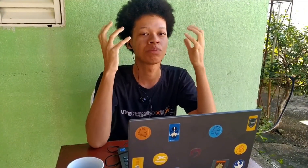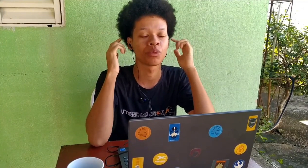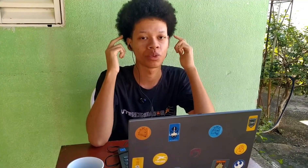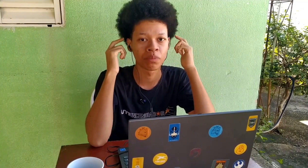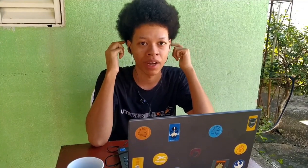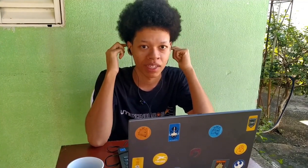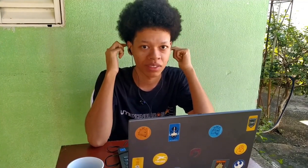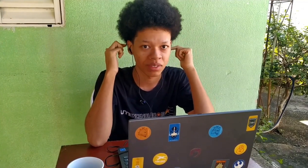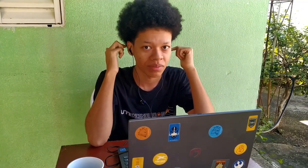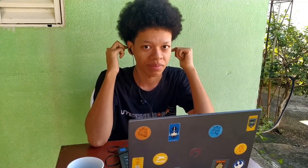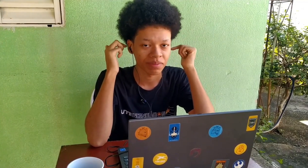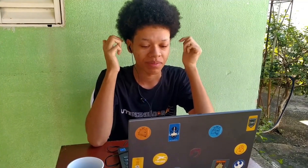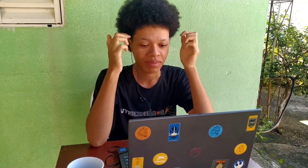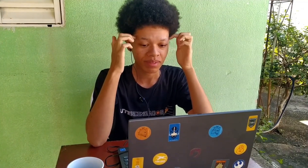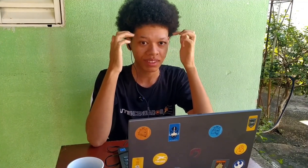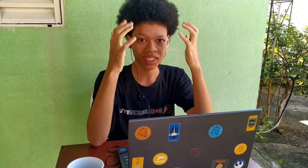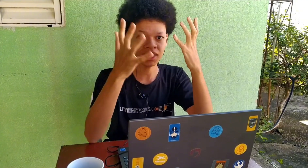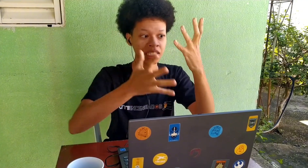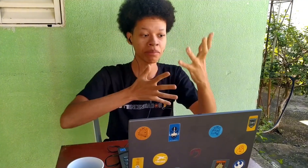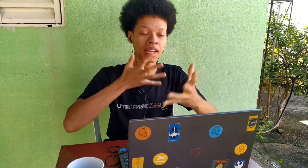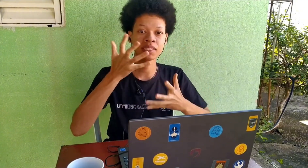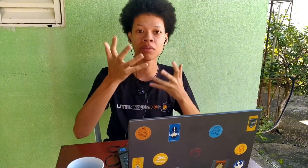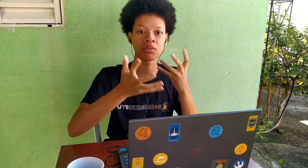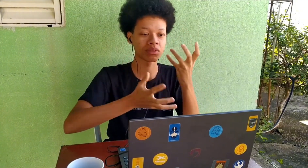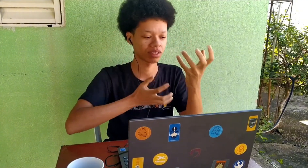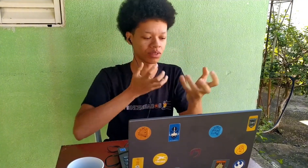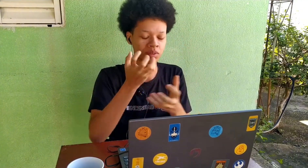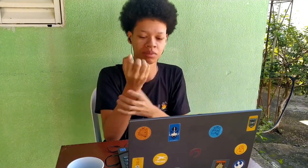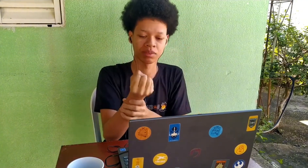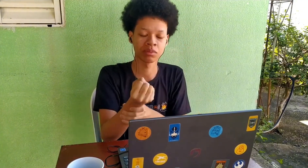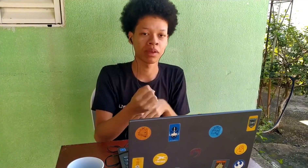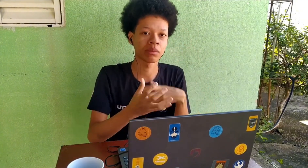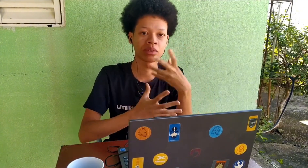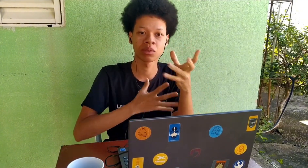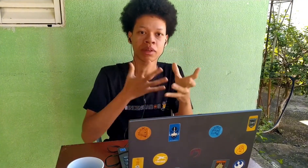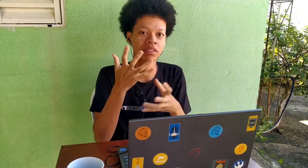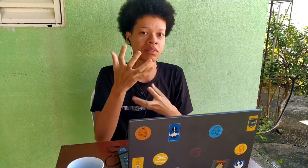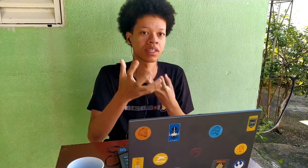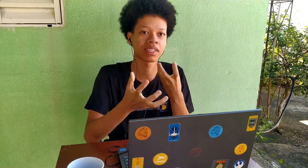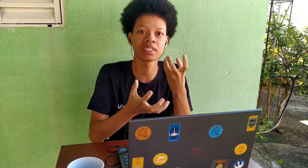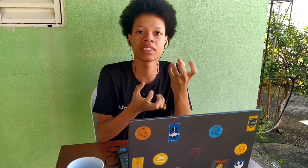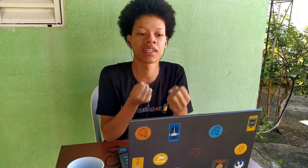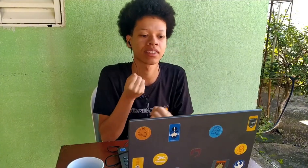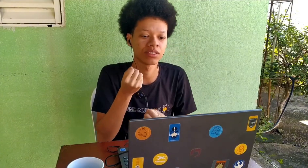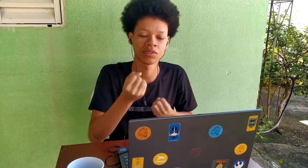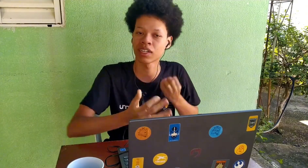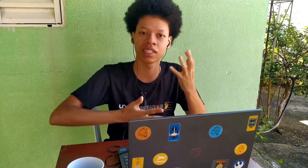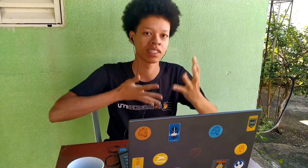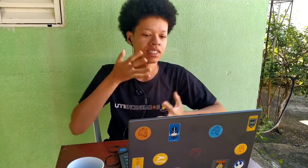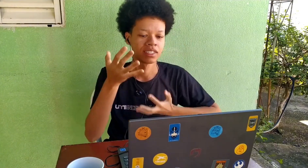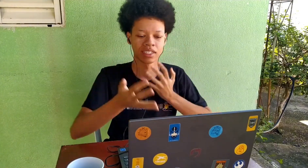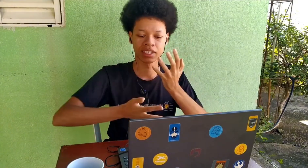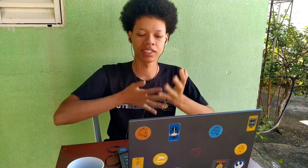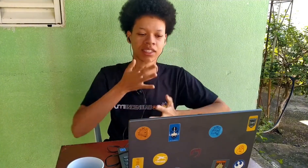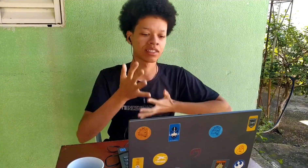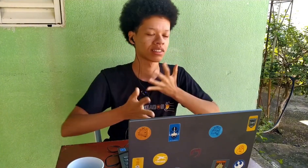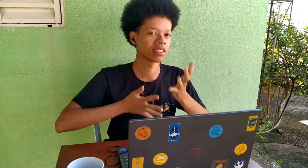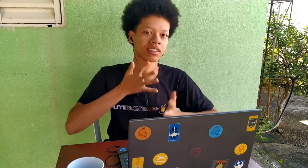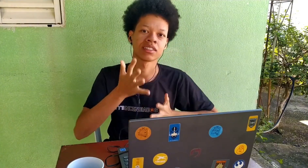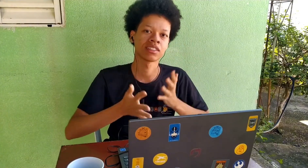curto prazo. E também as mãos, os membros começam a cansar de ficar aqui, ó,